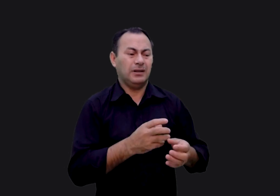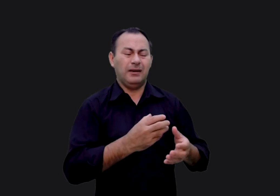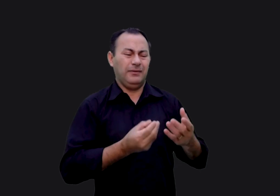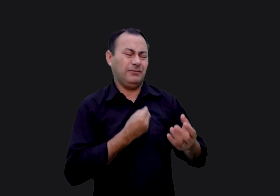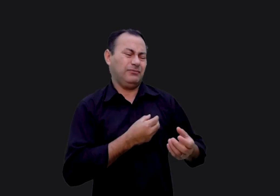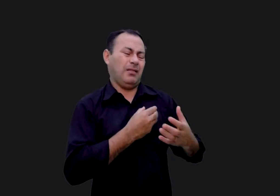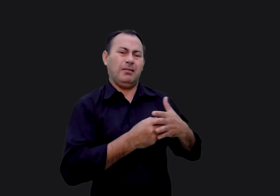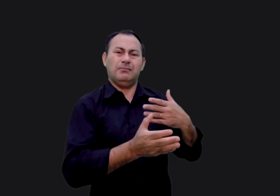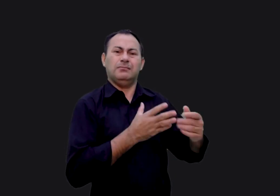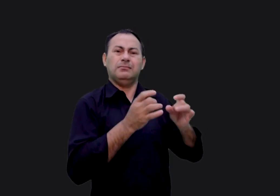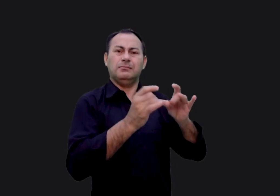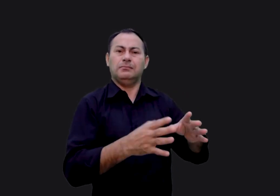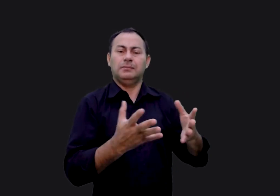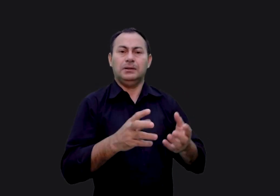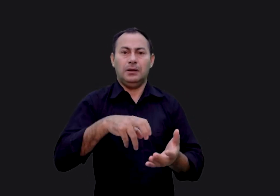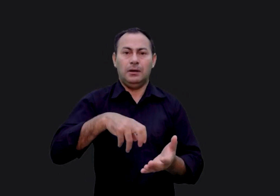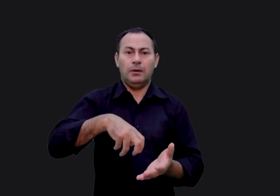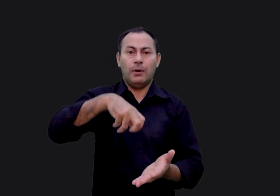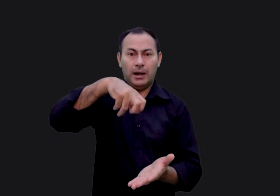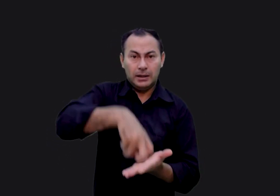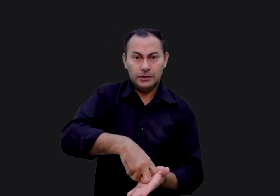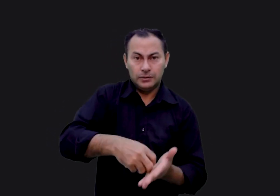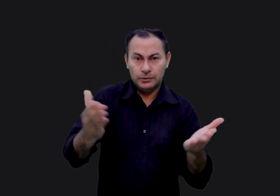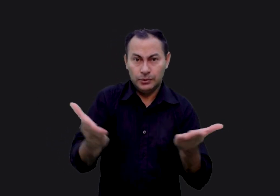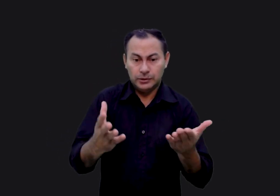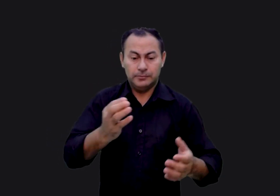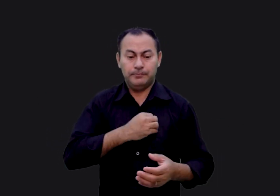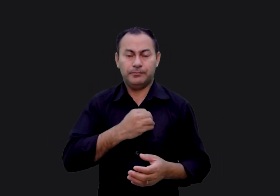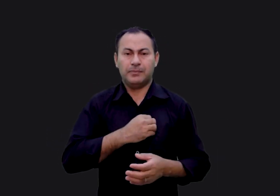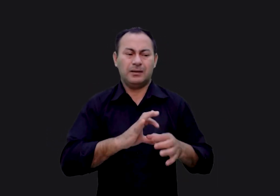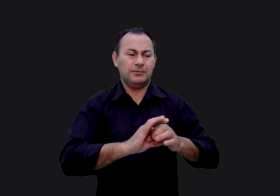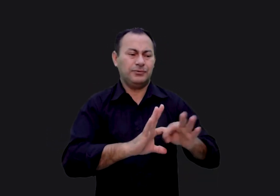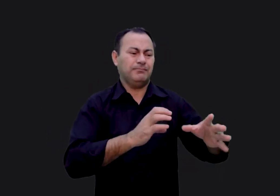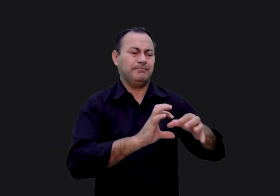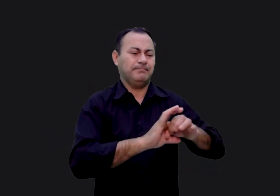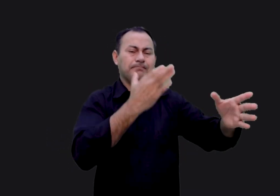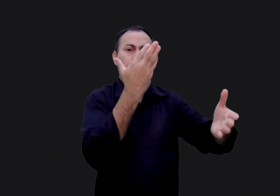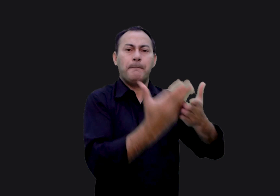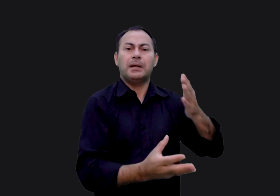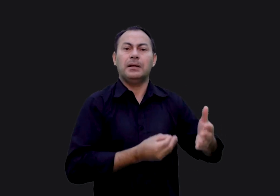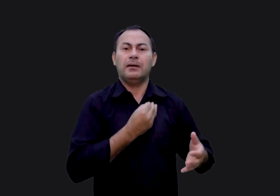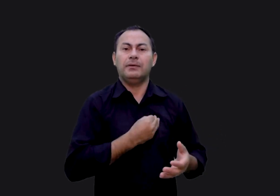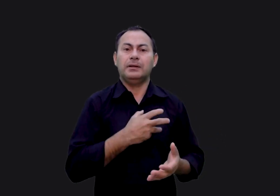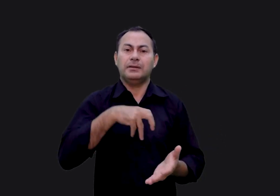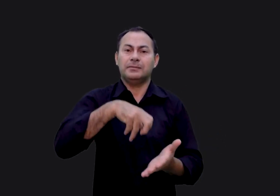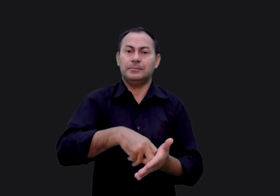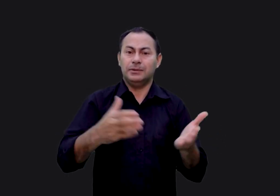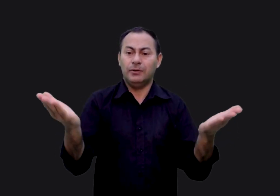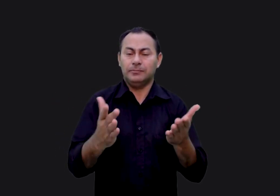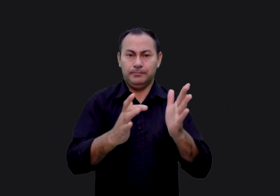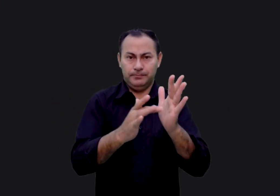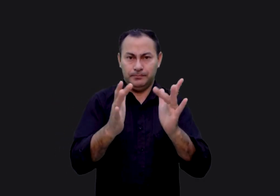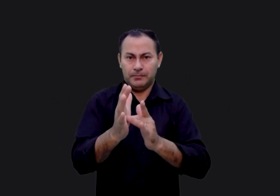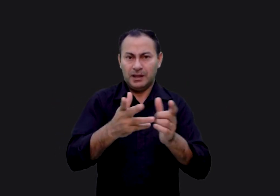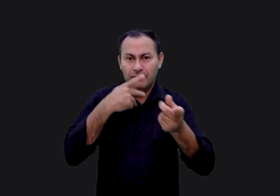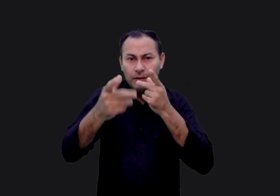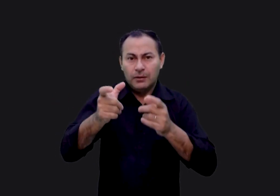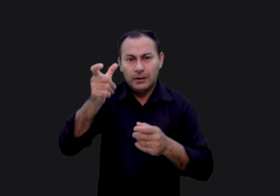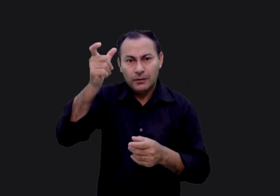jogá-la fora. É isso que é o castigo contemporâneo do pecado, jogar a vida fora, desperdiçá-la. Quando Jesus falou sobre o